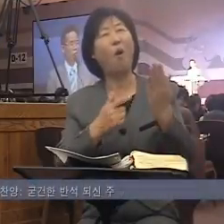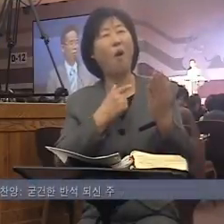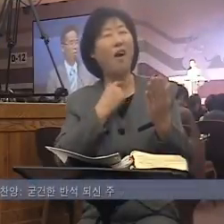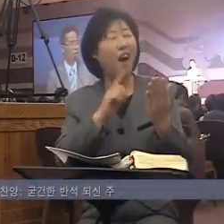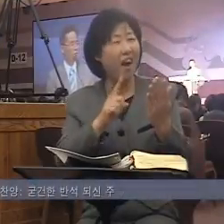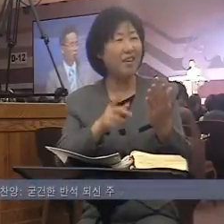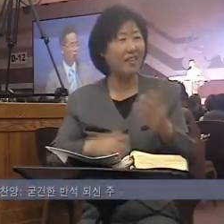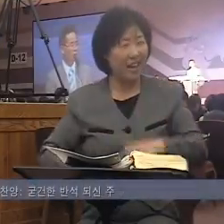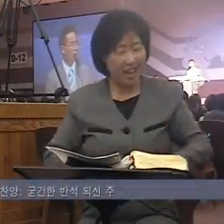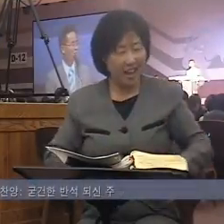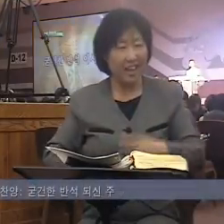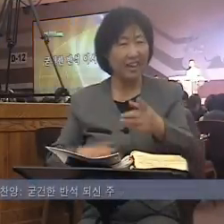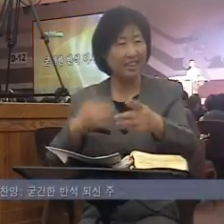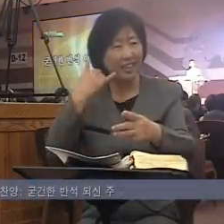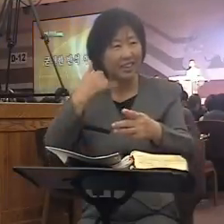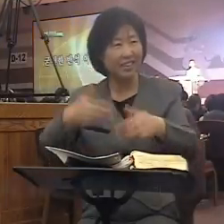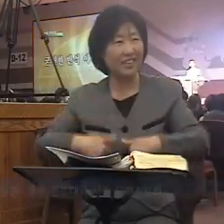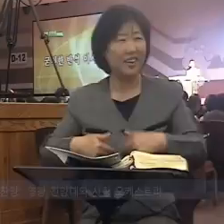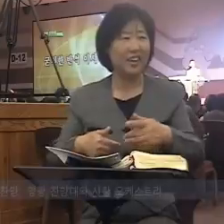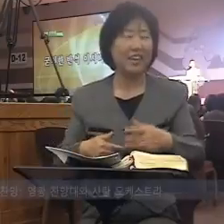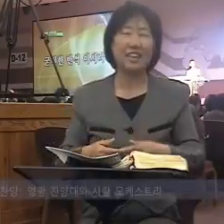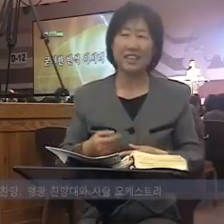주 찬양을 드리겠습니다.